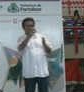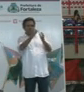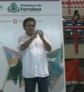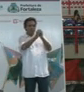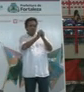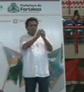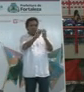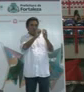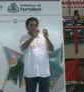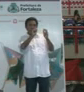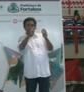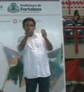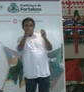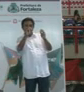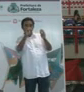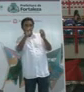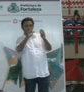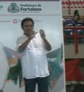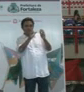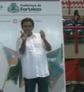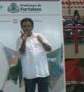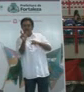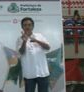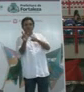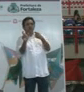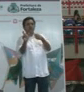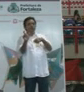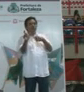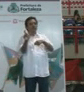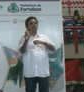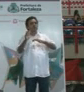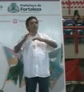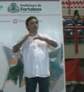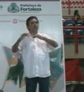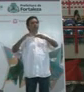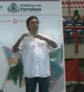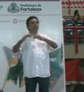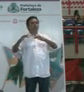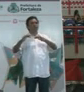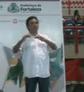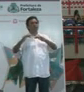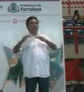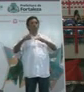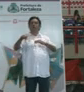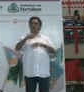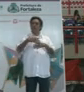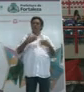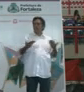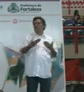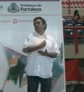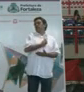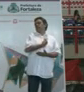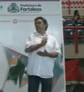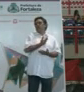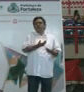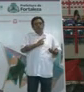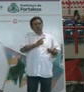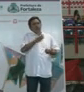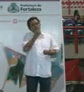que é ação. Então você também precisa agir. Vocês já estão fazendo a parte de vocês estão